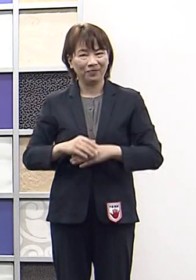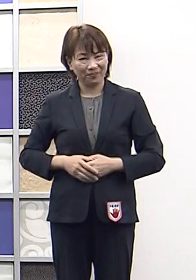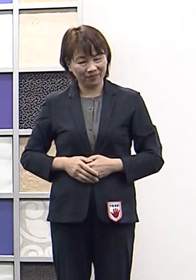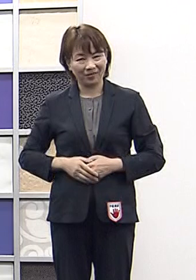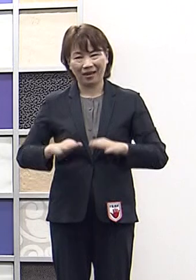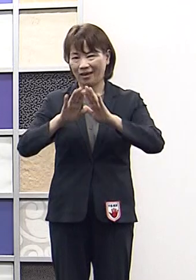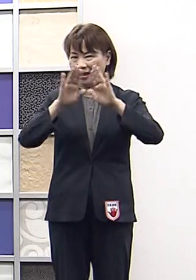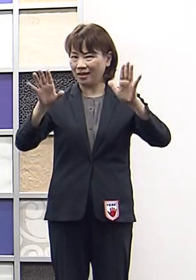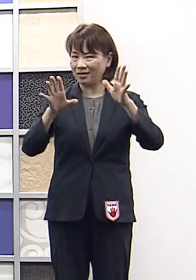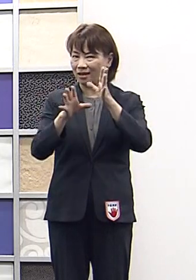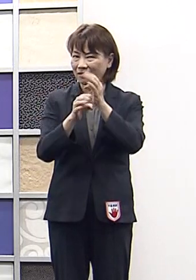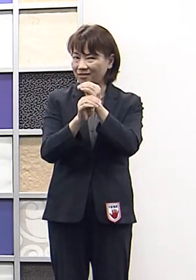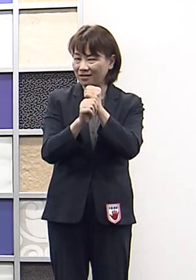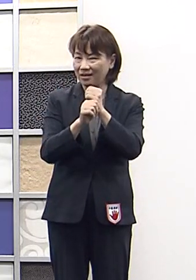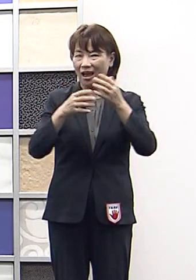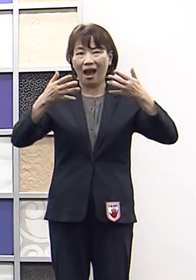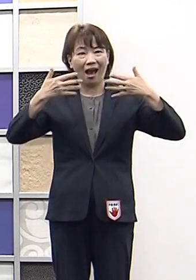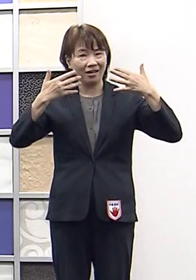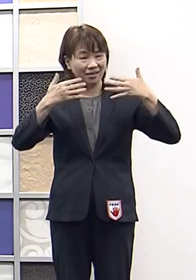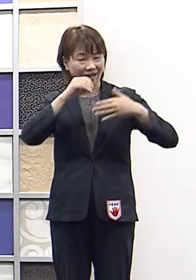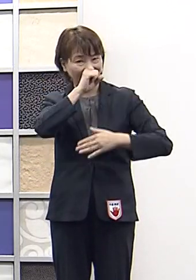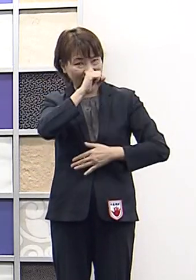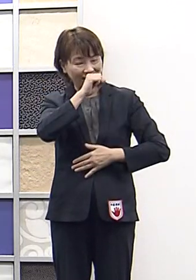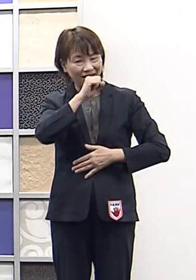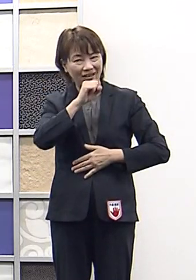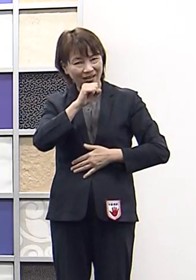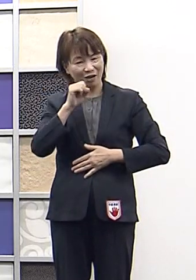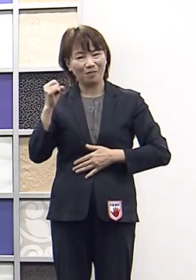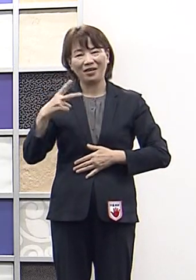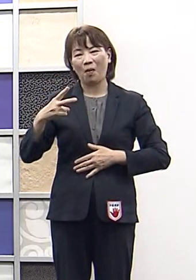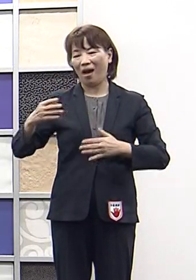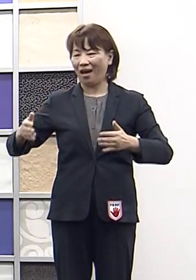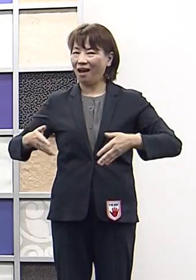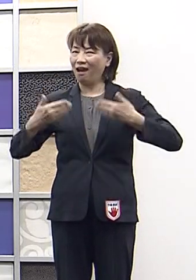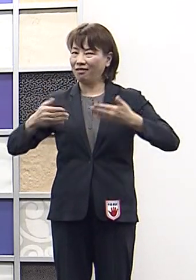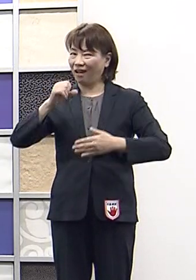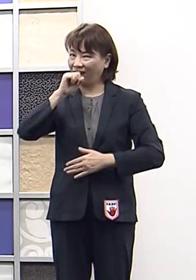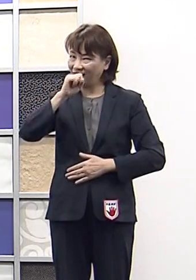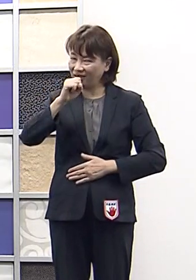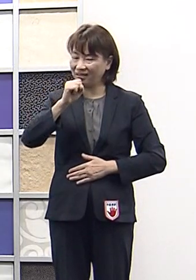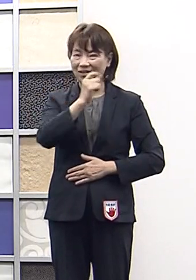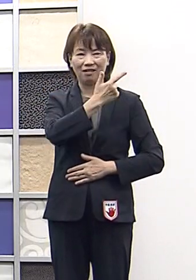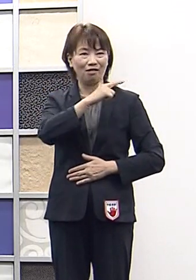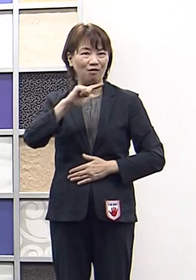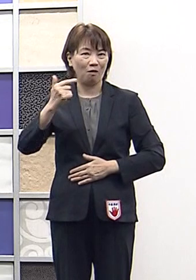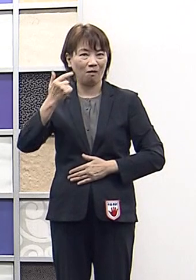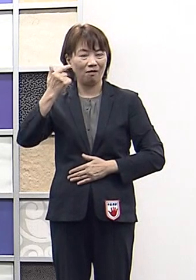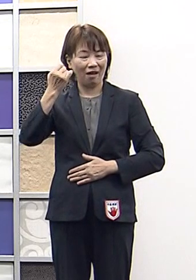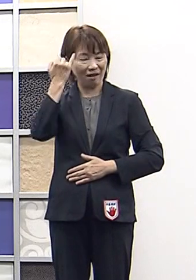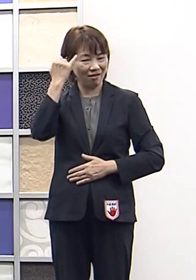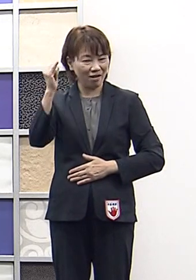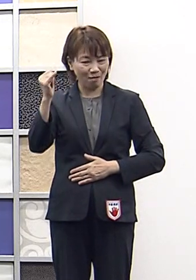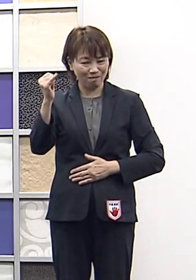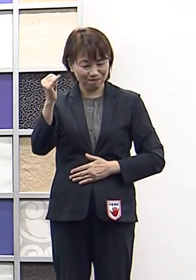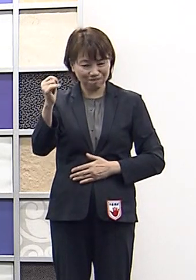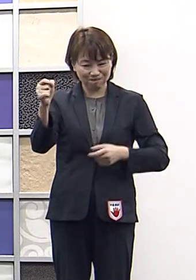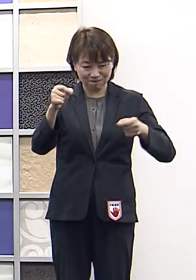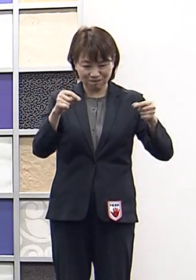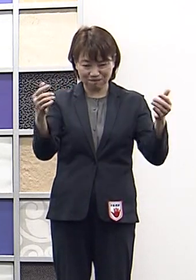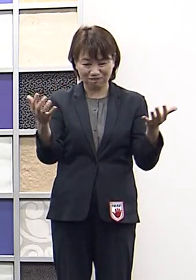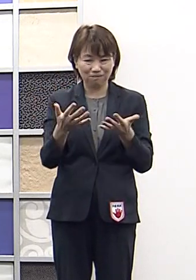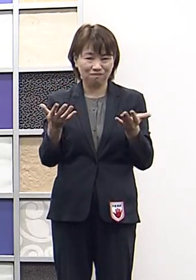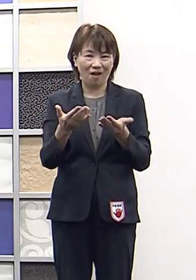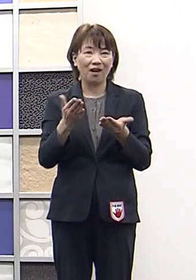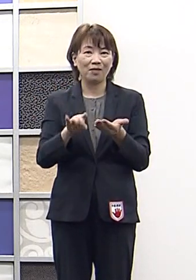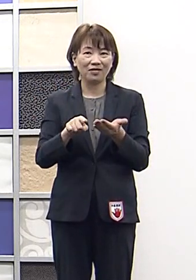秋でいいんじゃないかというご議論と、それからやっぱり春の方がいいんじゃないかという議論、いろいろありますので、これは県全